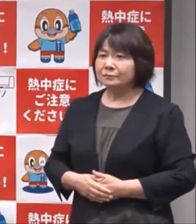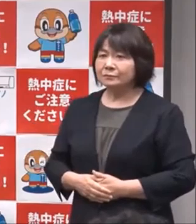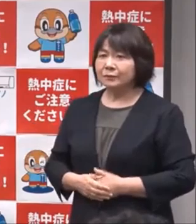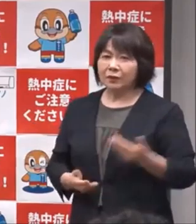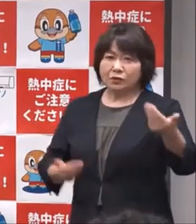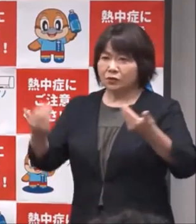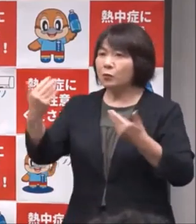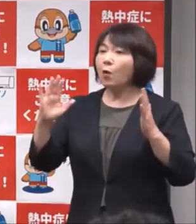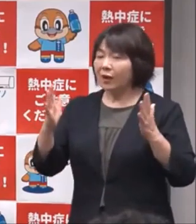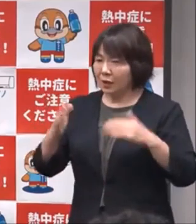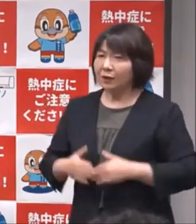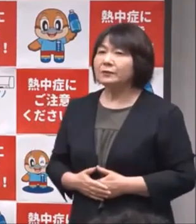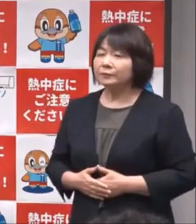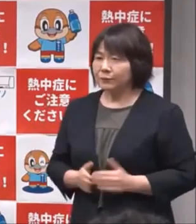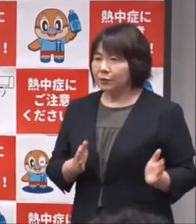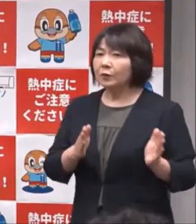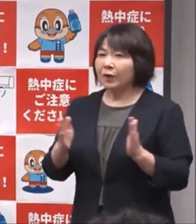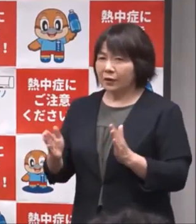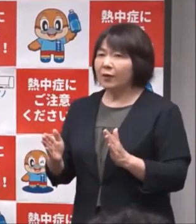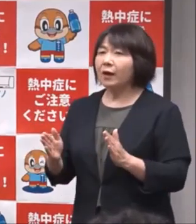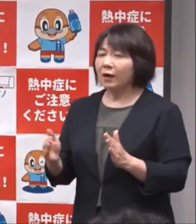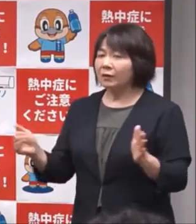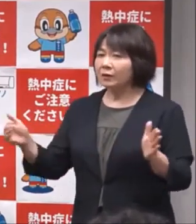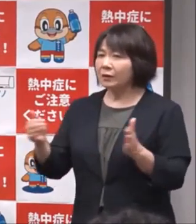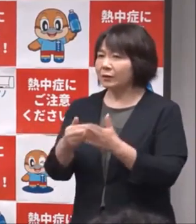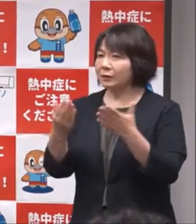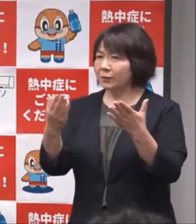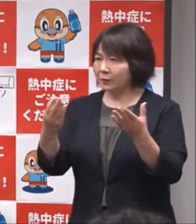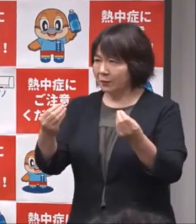ございませんようですので、それでは、記者会見の方を